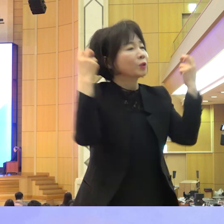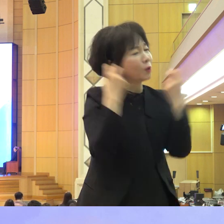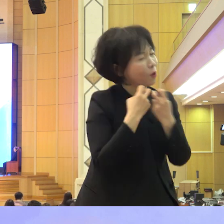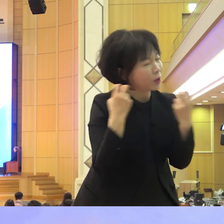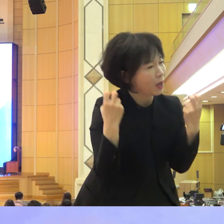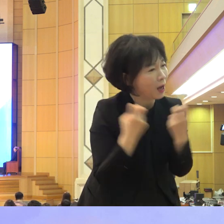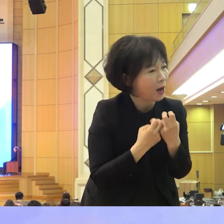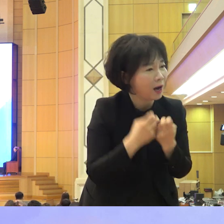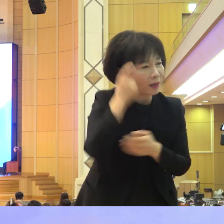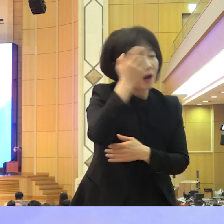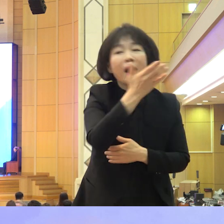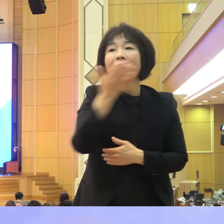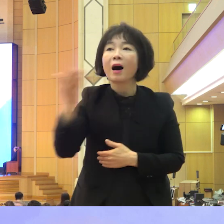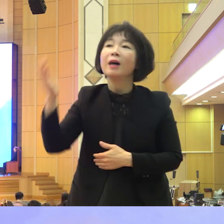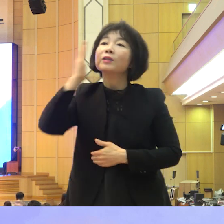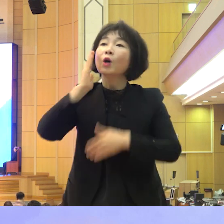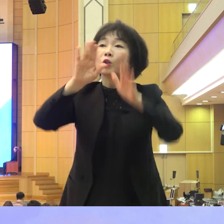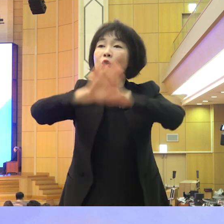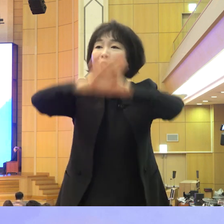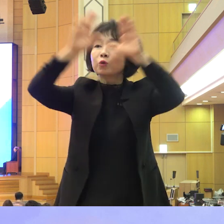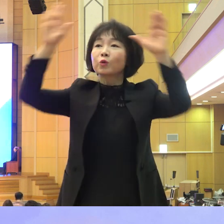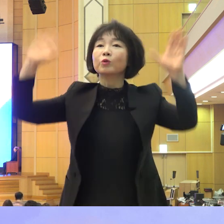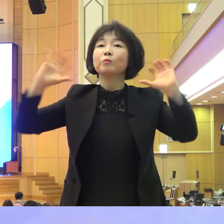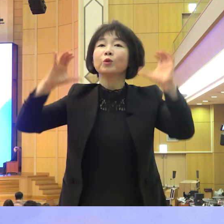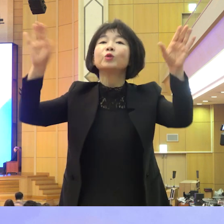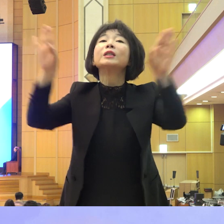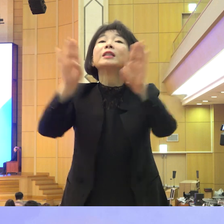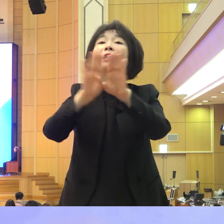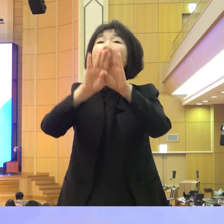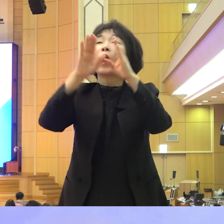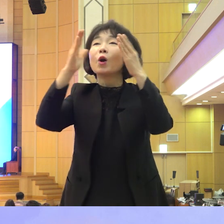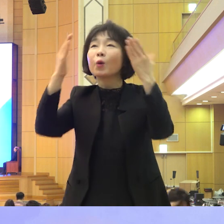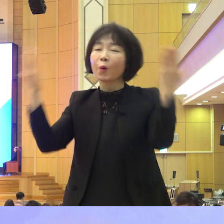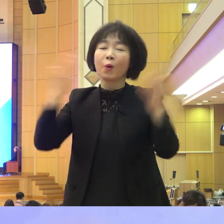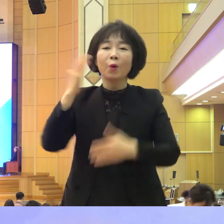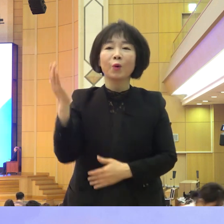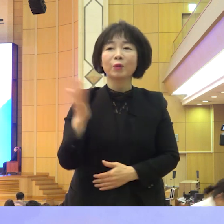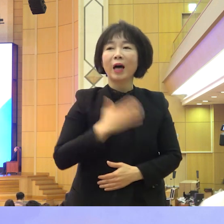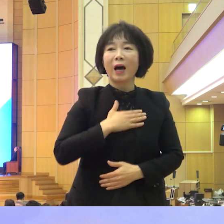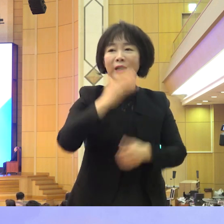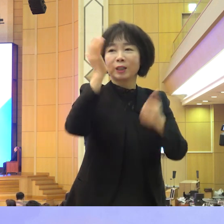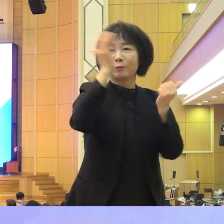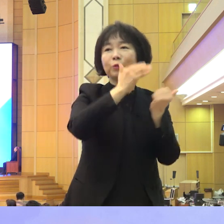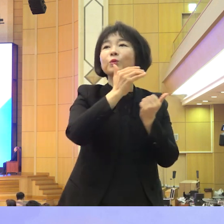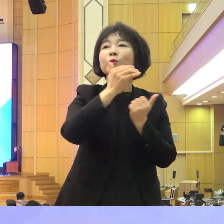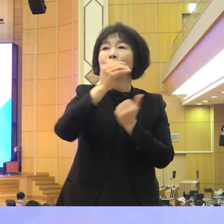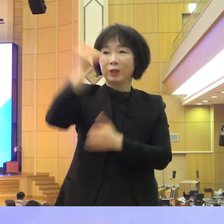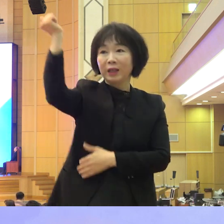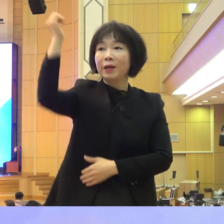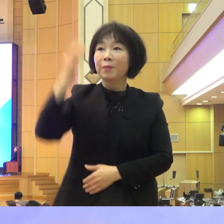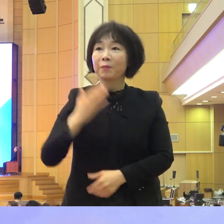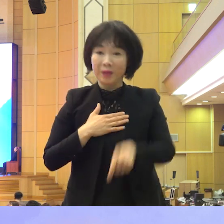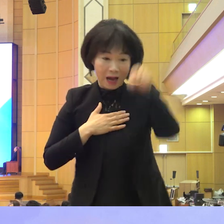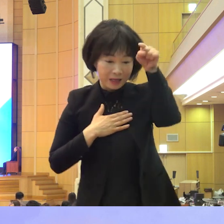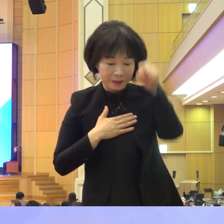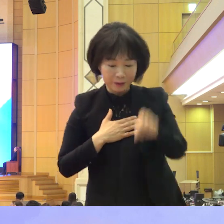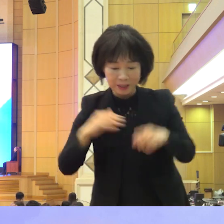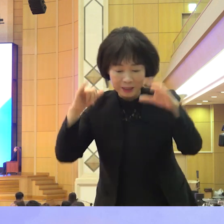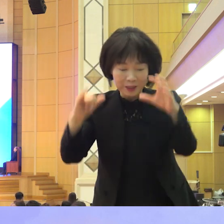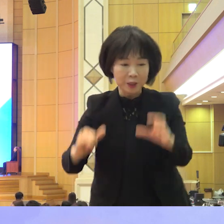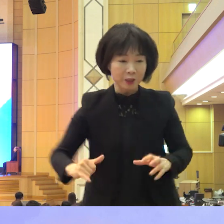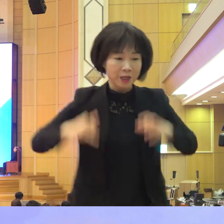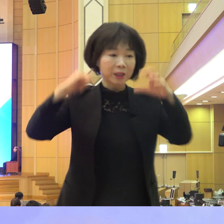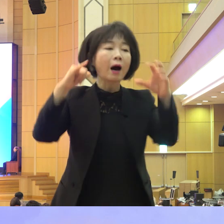난 어떻게 하나. 저 천국 문을 열고 나를 부르네.